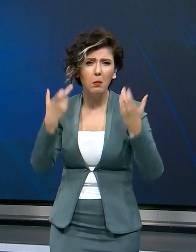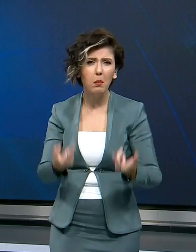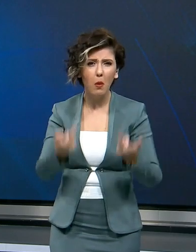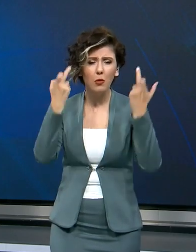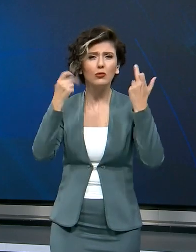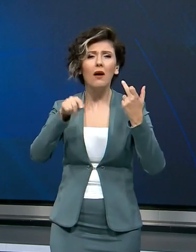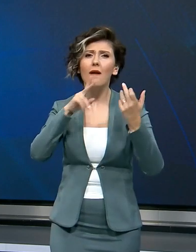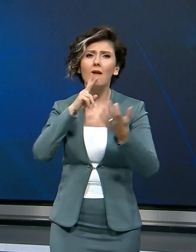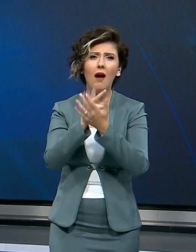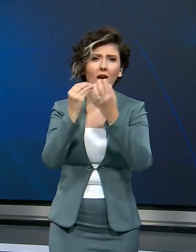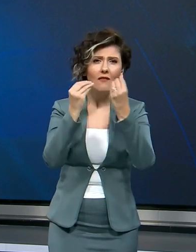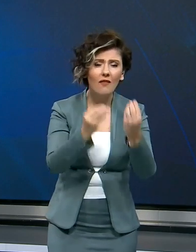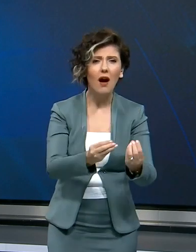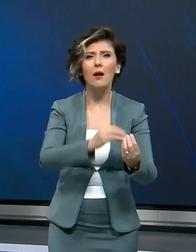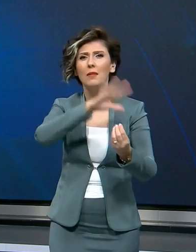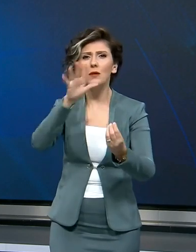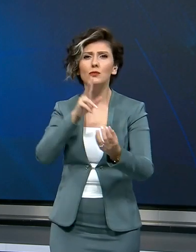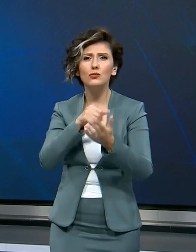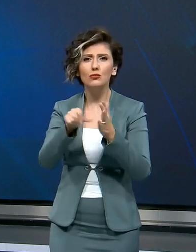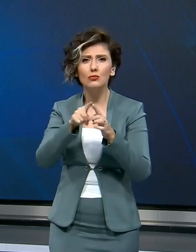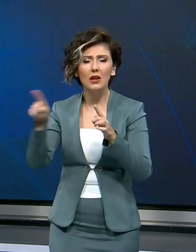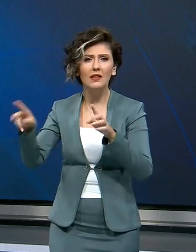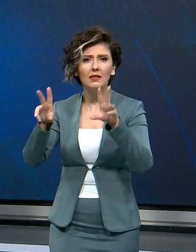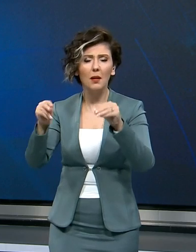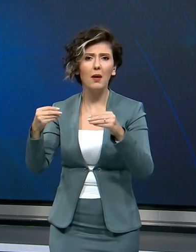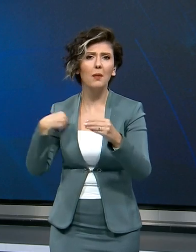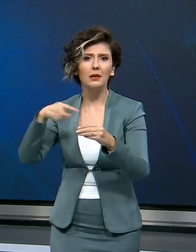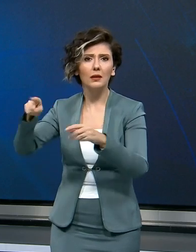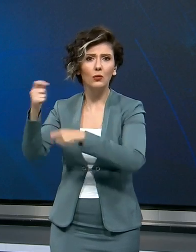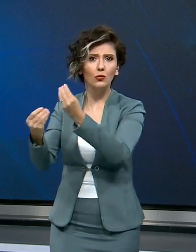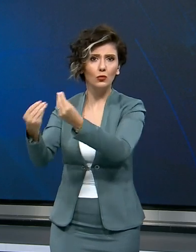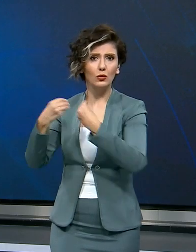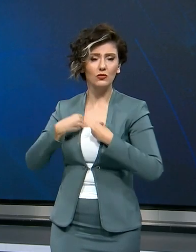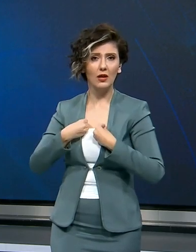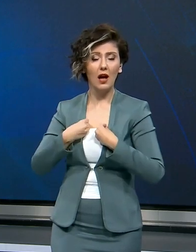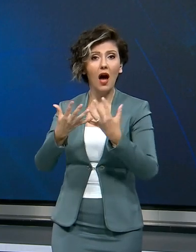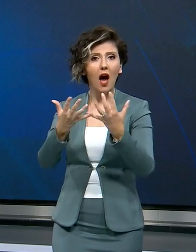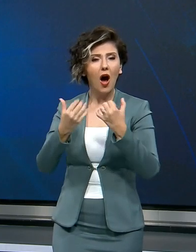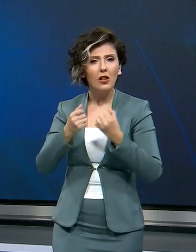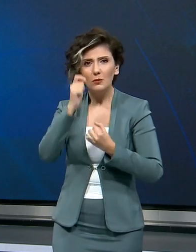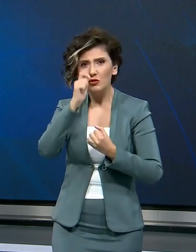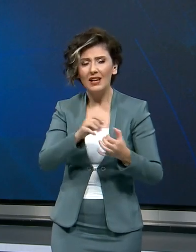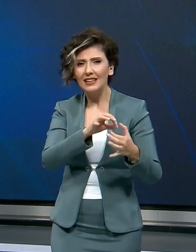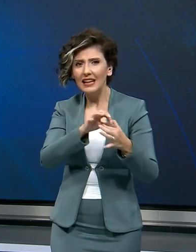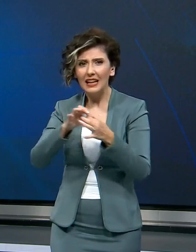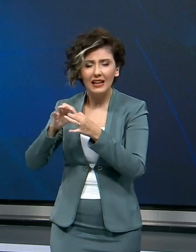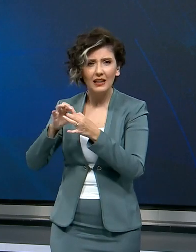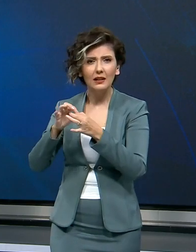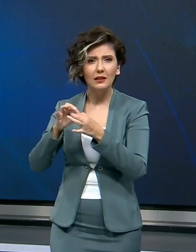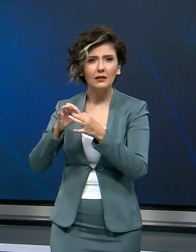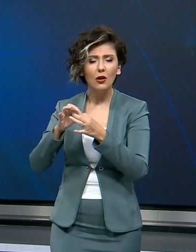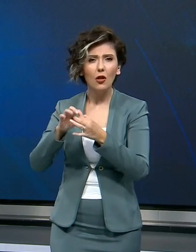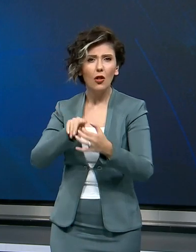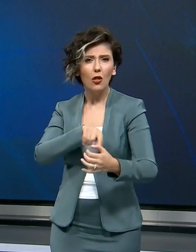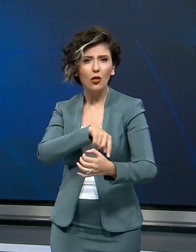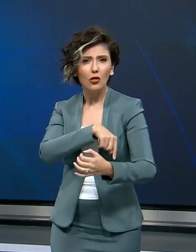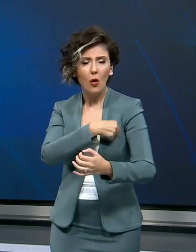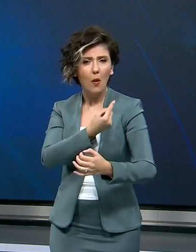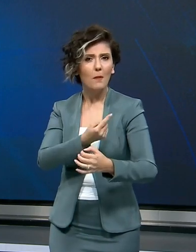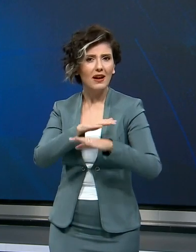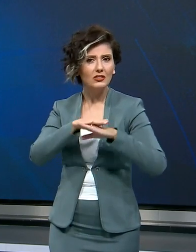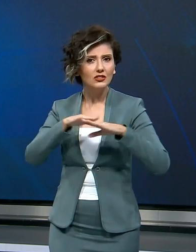bana uygulayacaksın. Ondan sonra alım şartları ile alakalı normal şartlardaki piyasanın